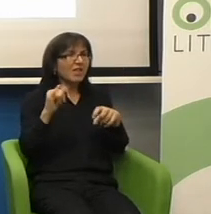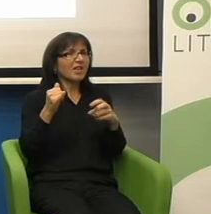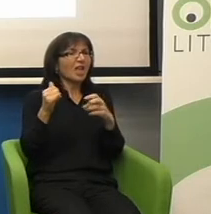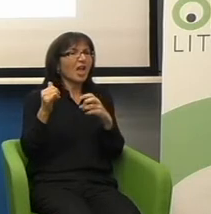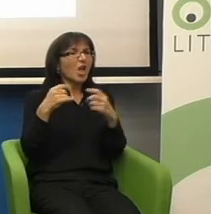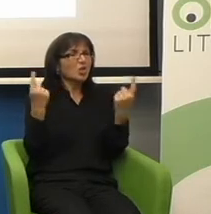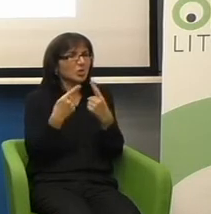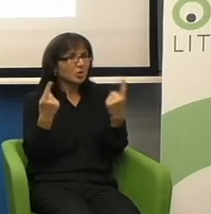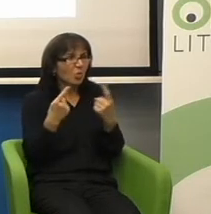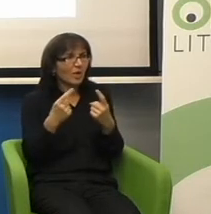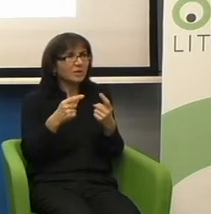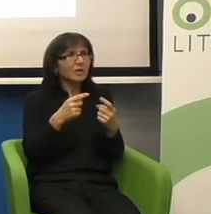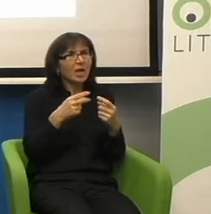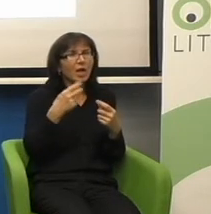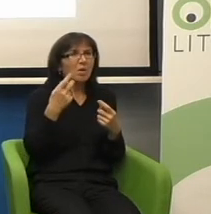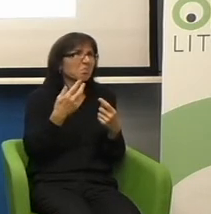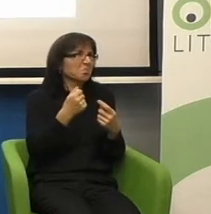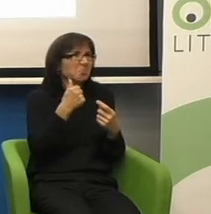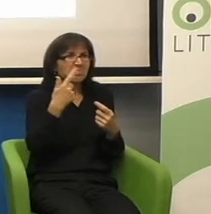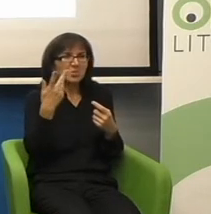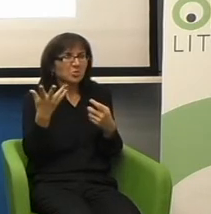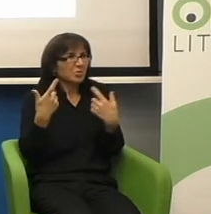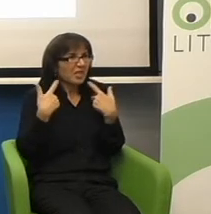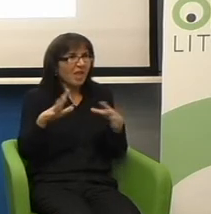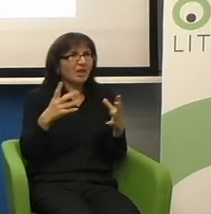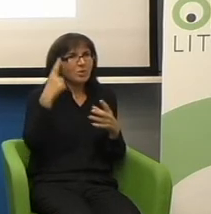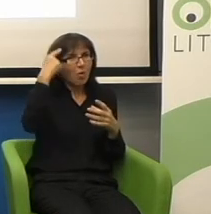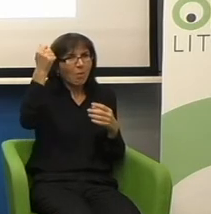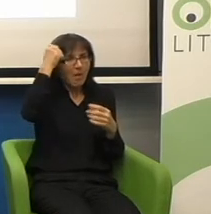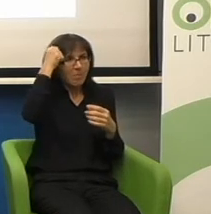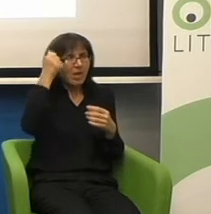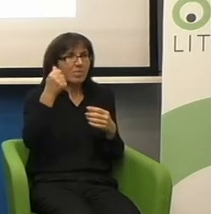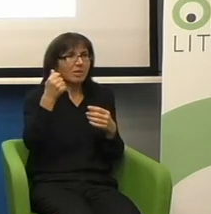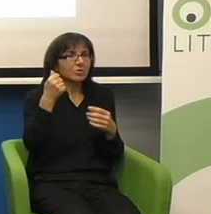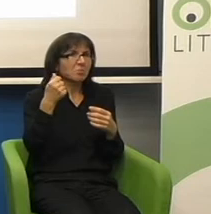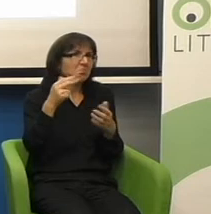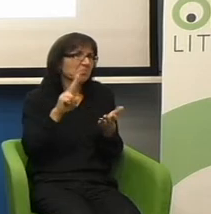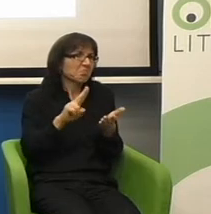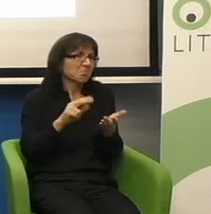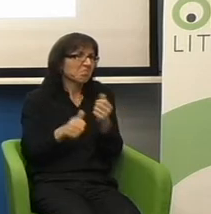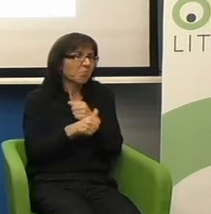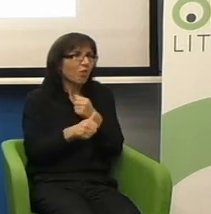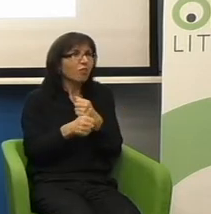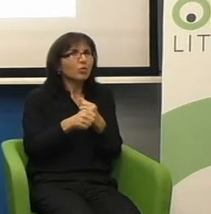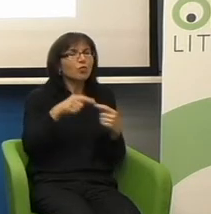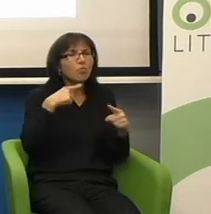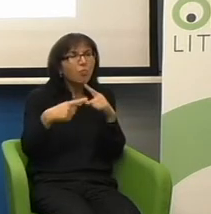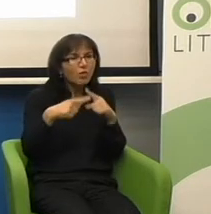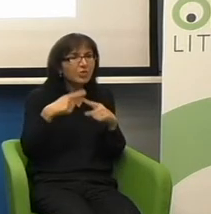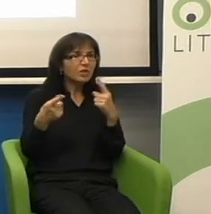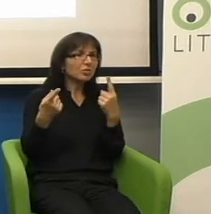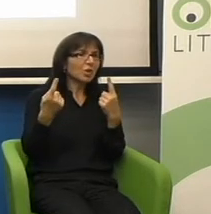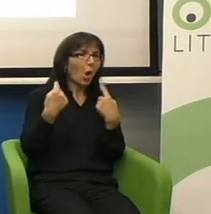których niektórzy nie chcą pamiętać, nie z jakichś takich powodów politycznych, powiedziałabym, tak? Tylko z powodów